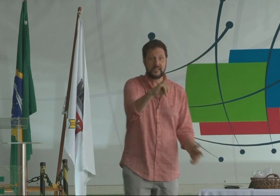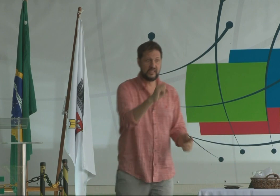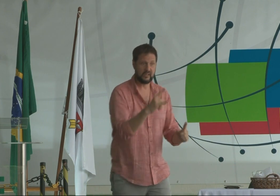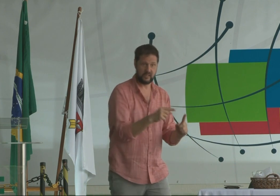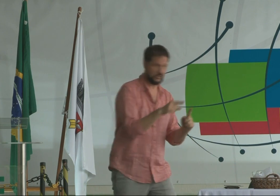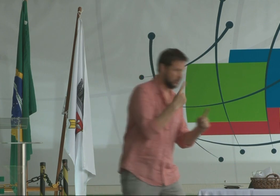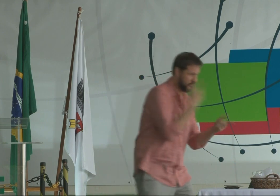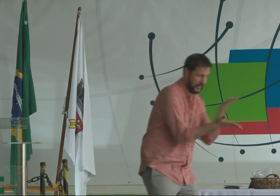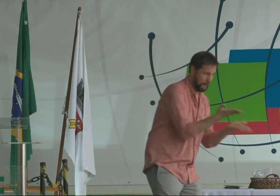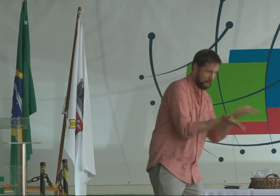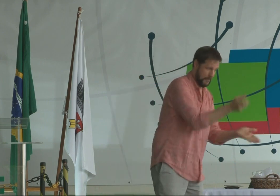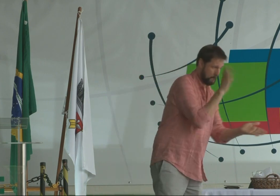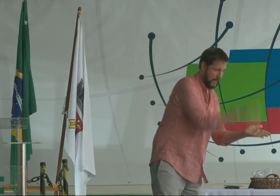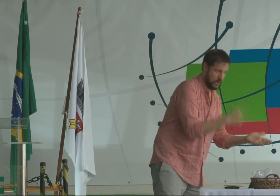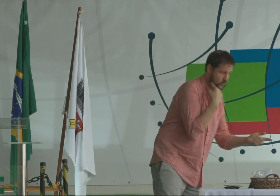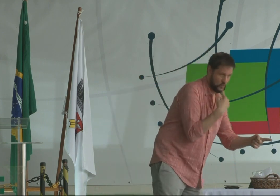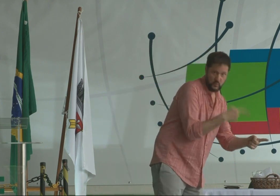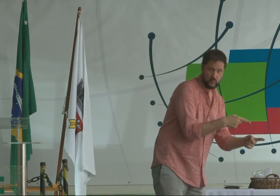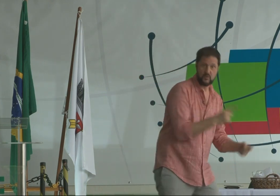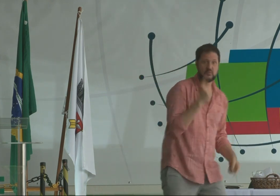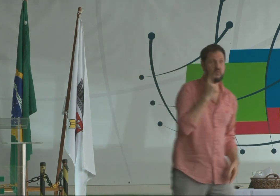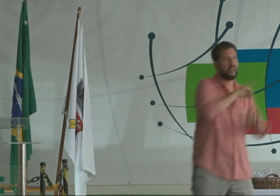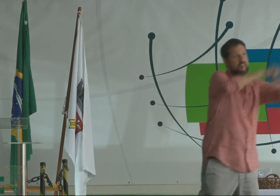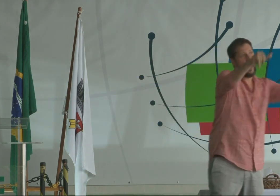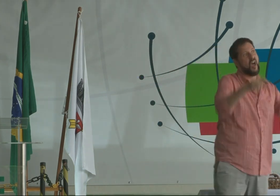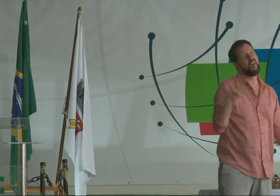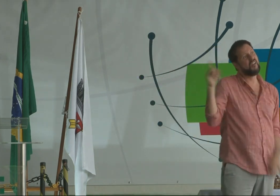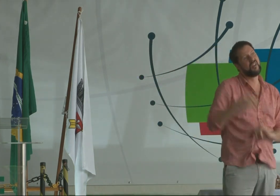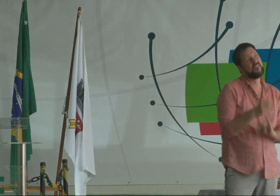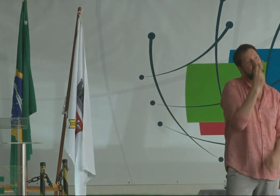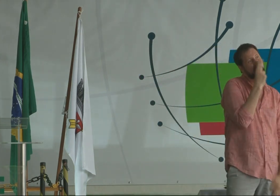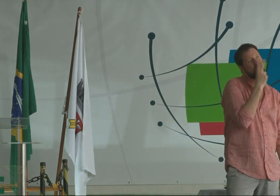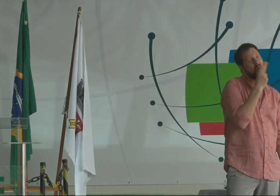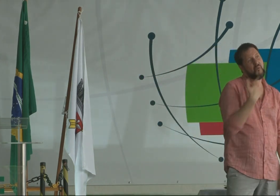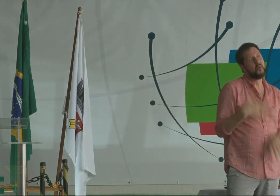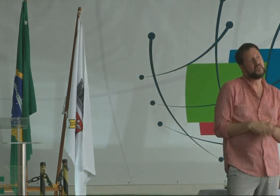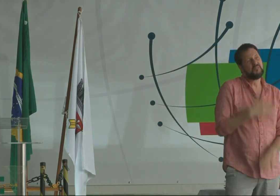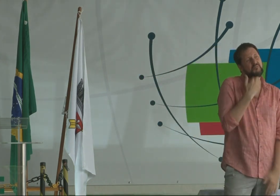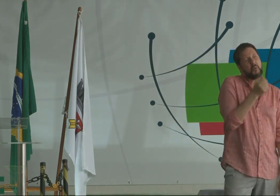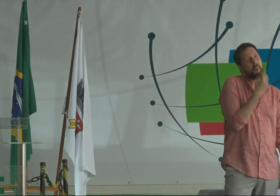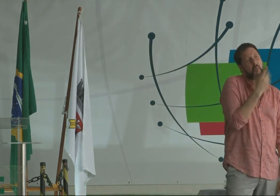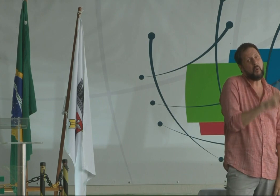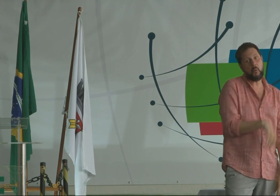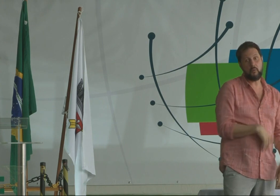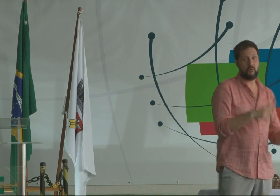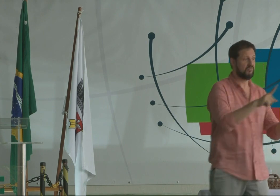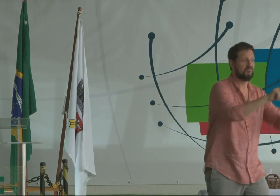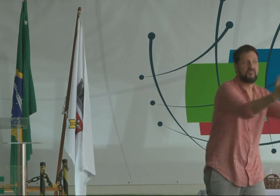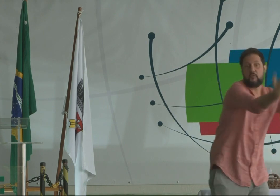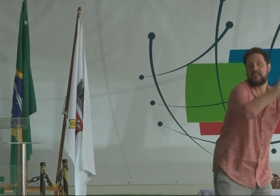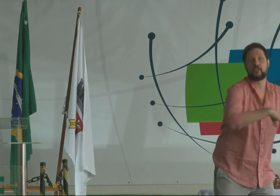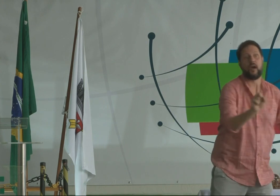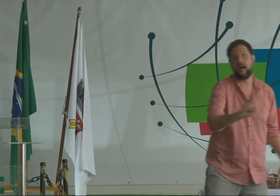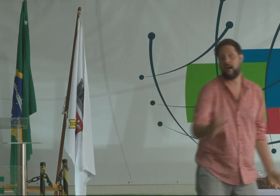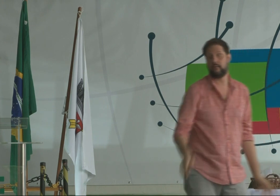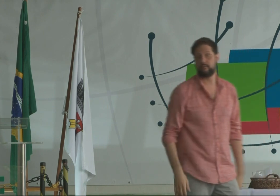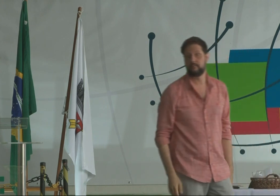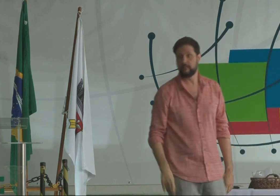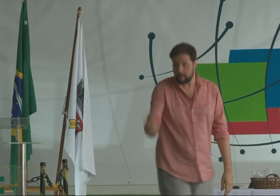Tem que trazer esses espaços. Se não está que vem o aluno surdo, ele vai falar, ó, o índice, ó, realmente, aqui não funciona, não. E ninguém vai participar.